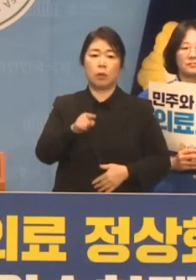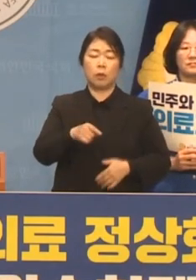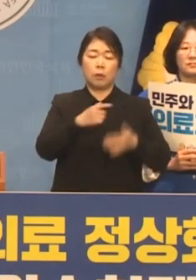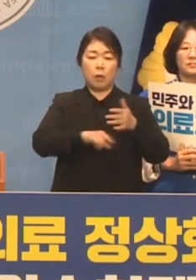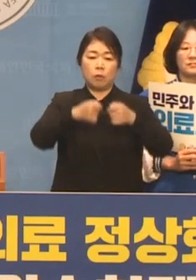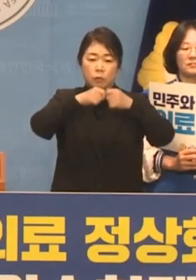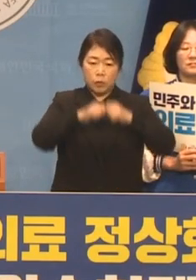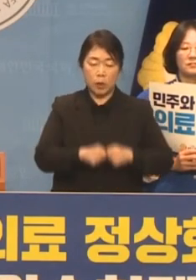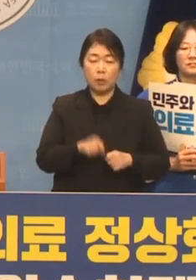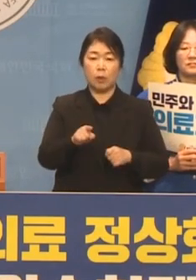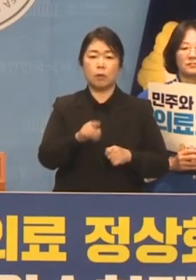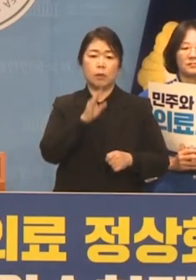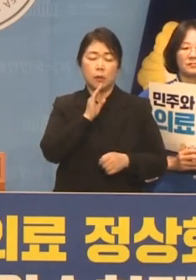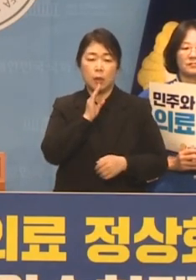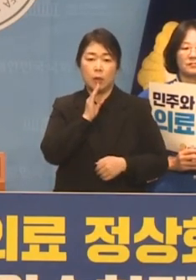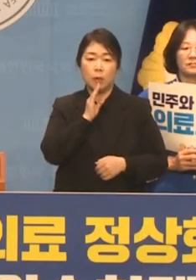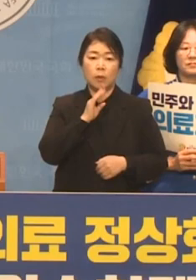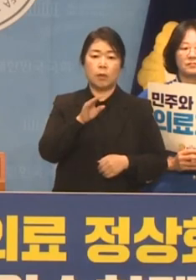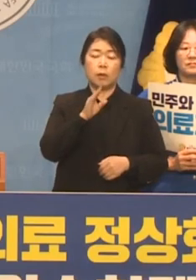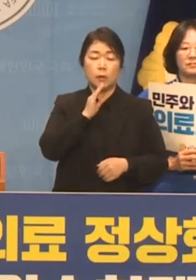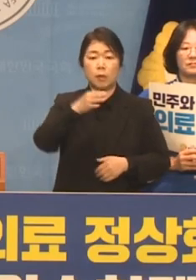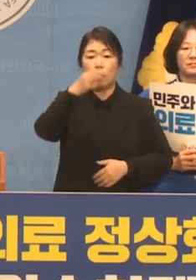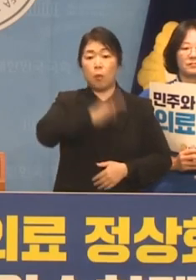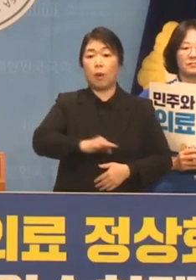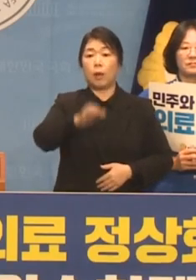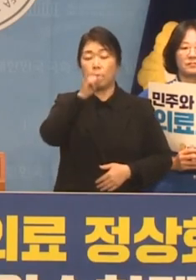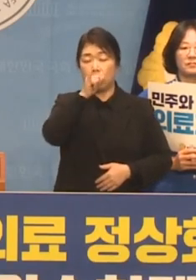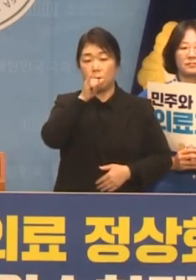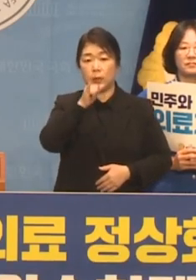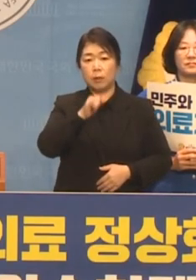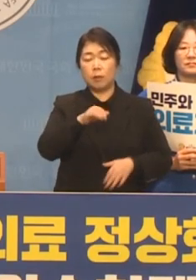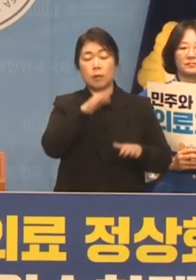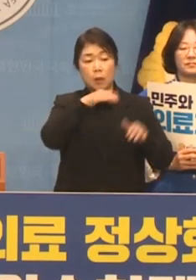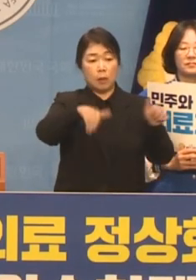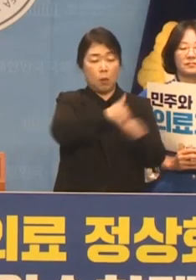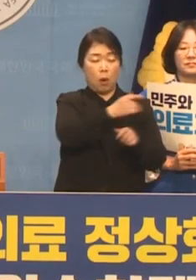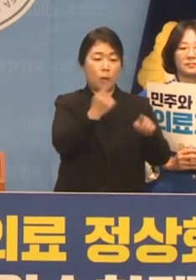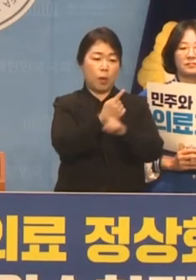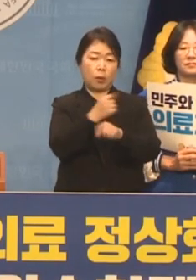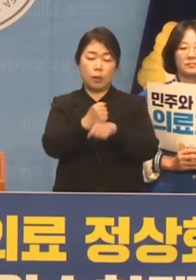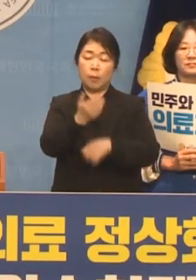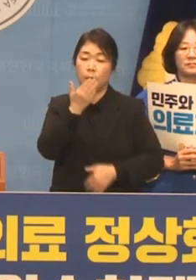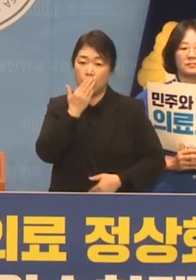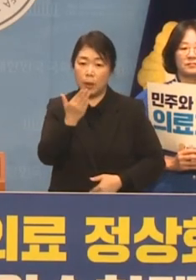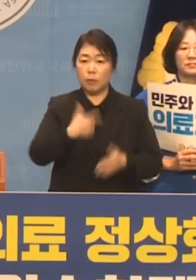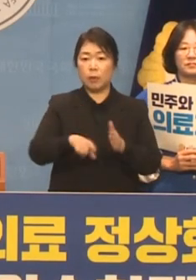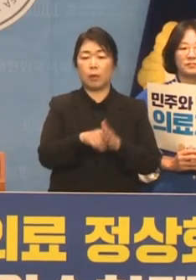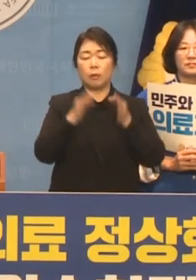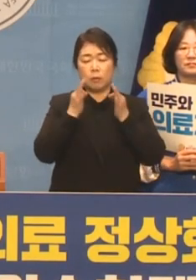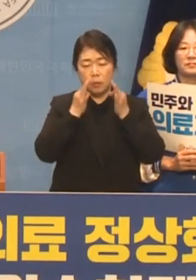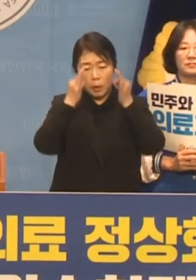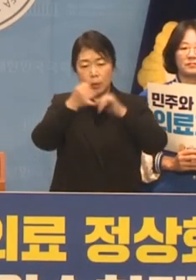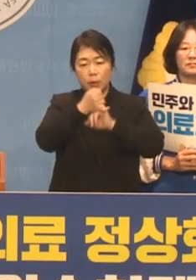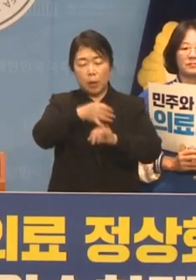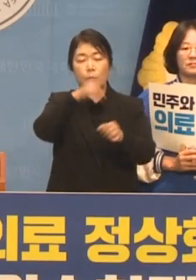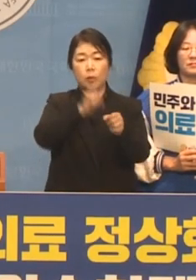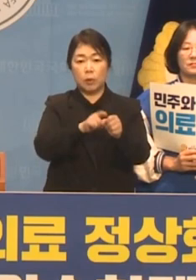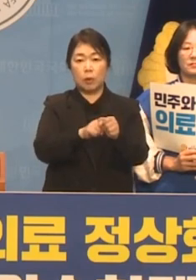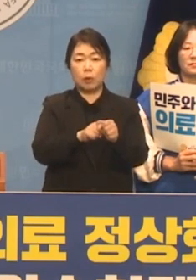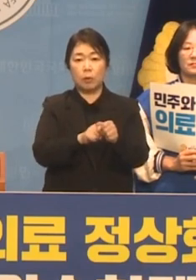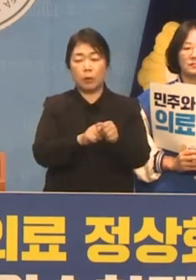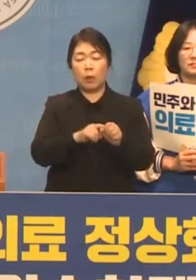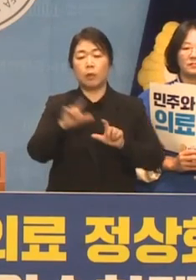구체화시켜서 정말 실질적으로 현실을 변화시키기 위해서 최선을 다하기 위한 그런 자세와